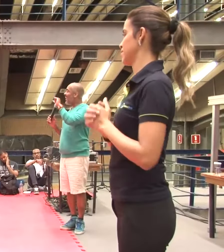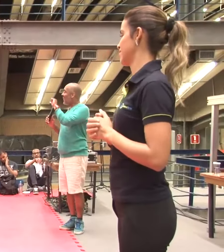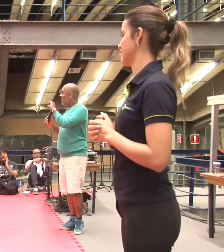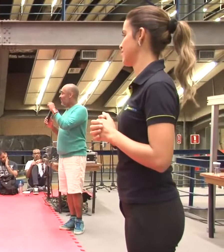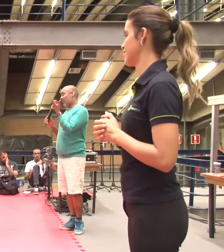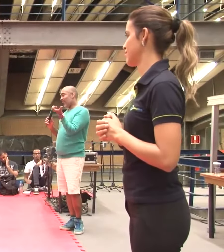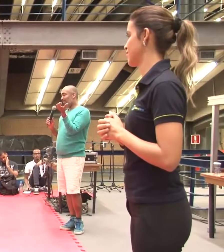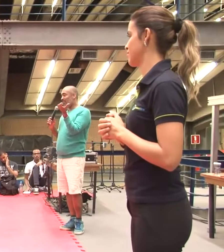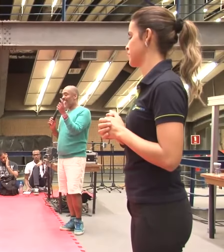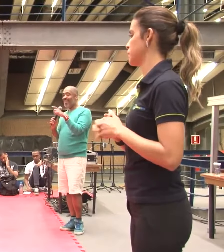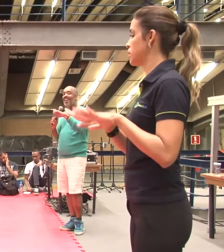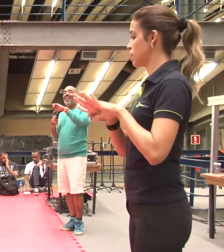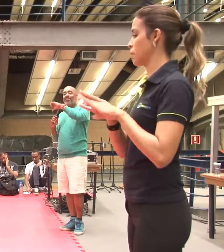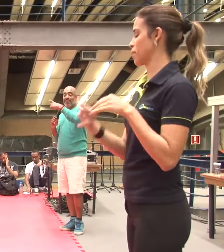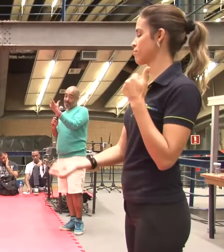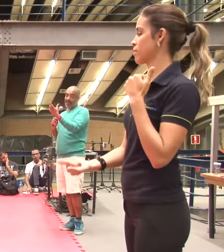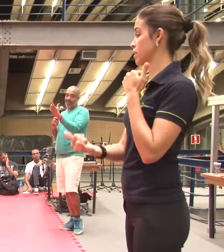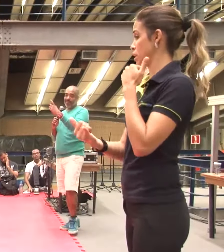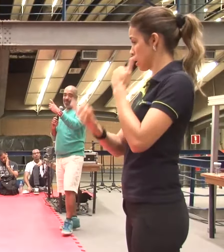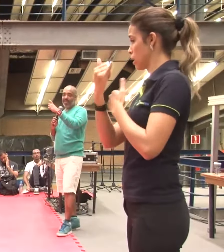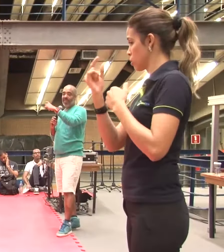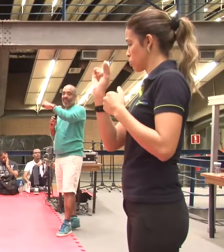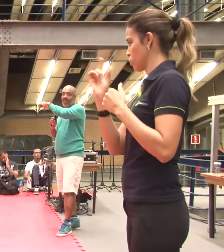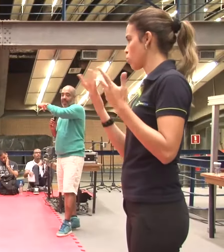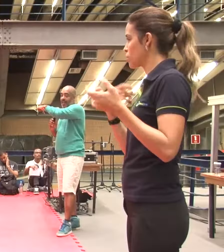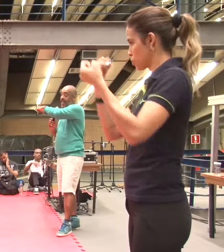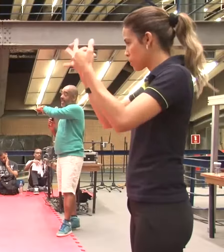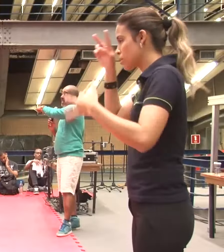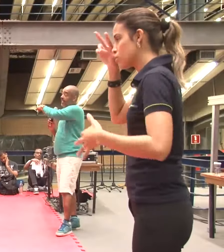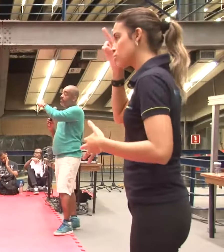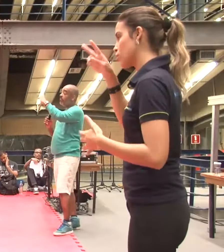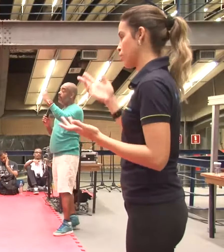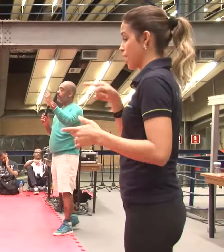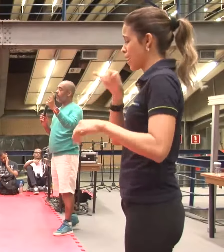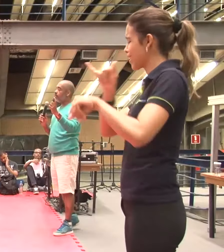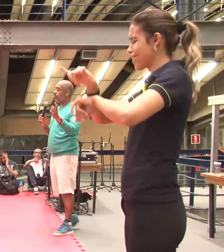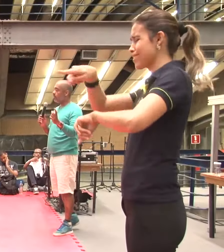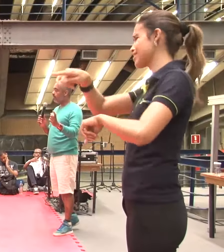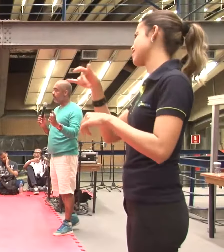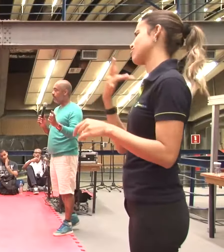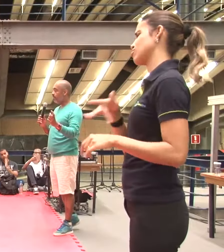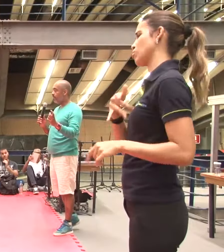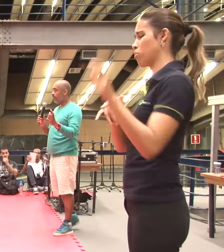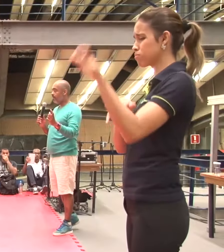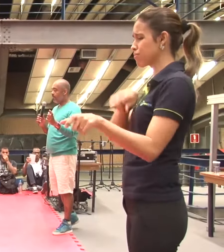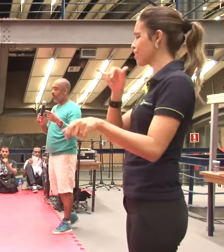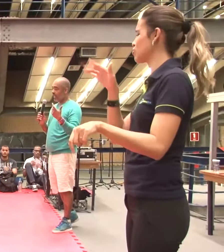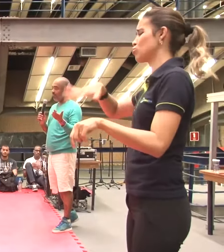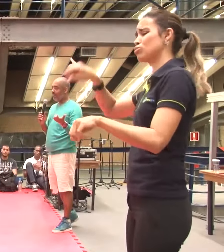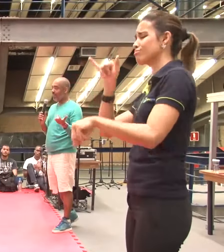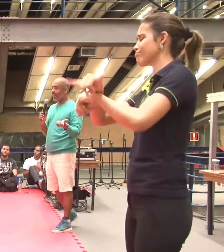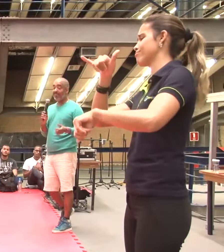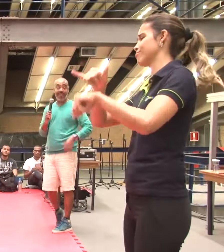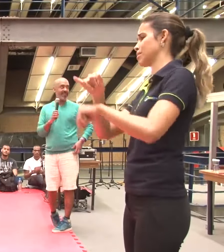enganada, estou contando a história, né? Mas é para isso que estou aqui. É enganada o tempo todo por